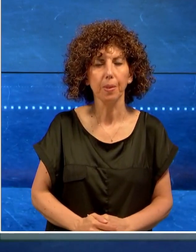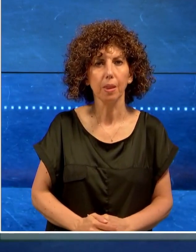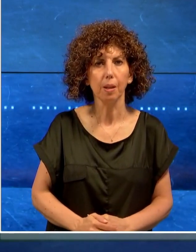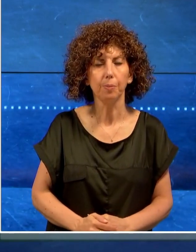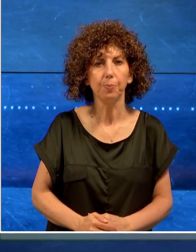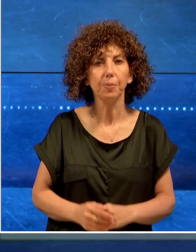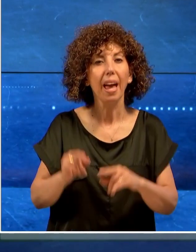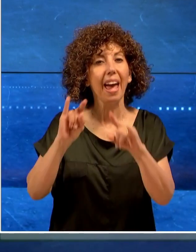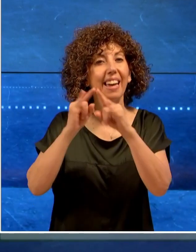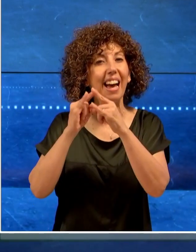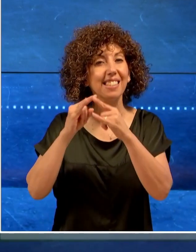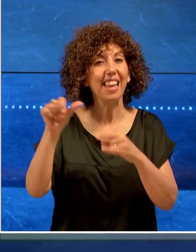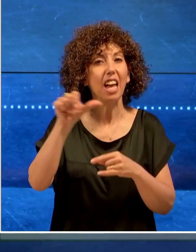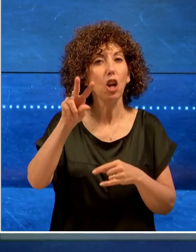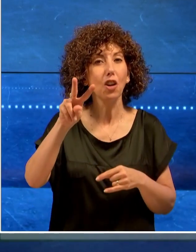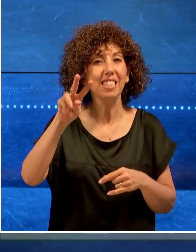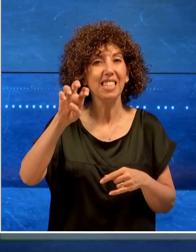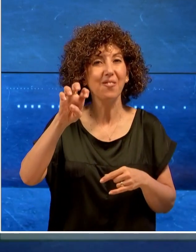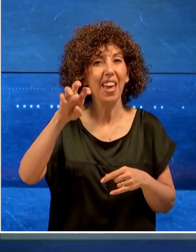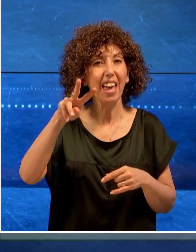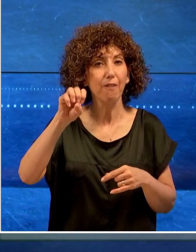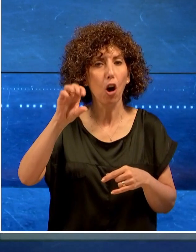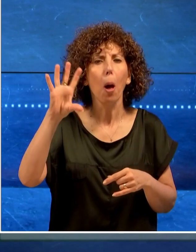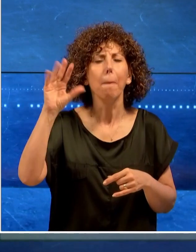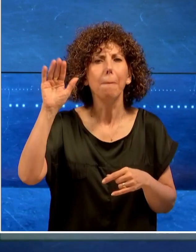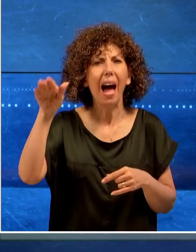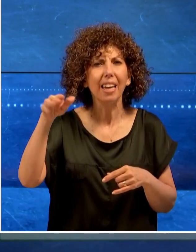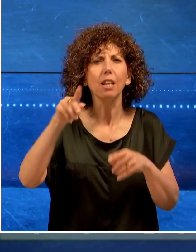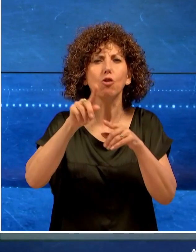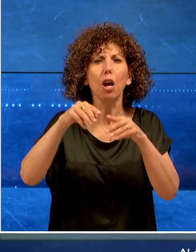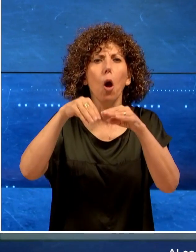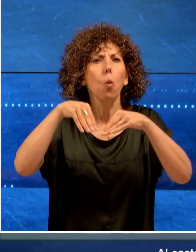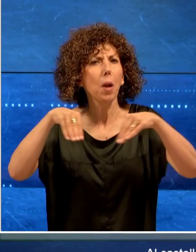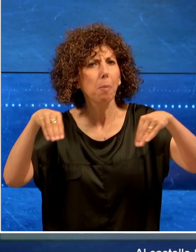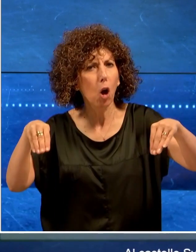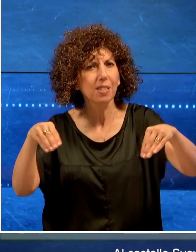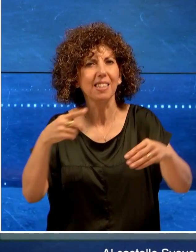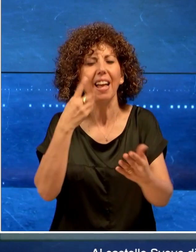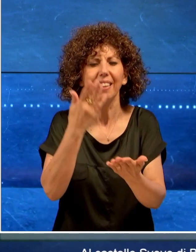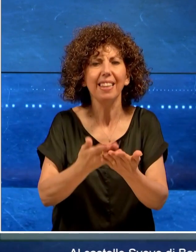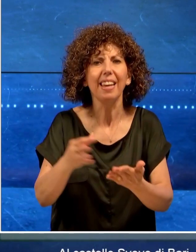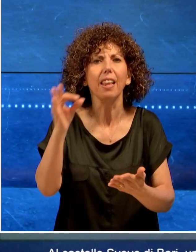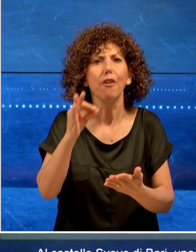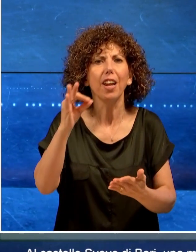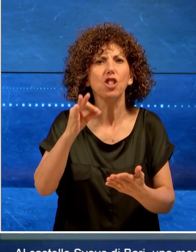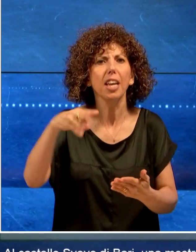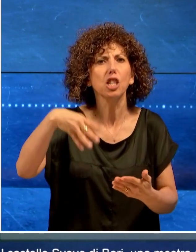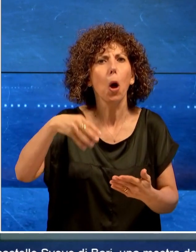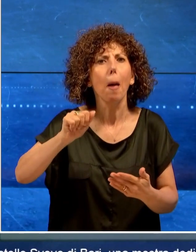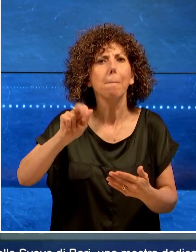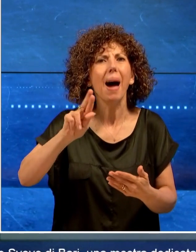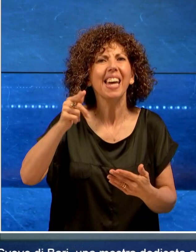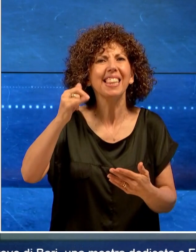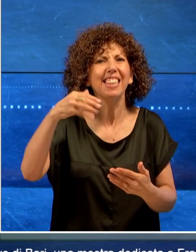al Castello Svevo di Bari una mostra dedicata a Francesco Martino ginnasta barese e